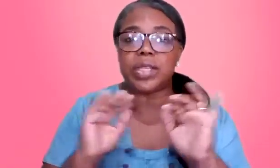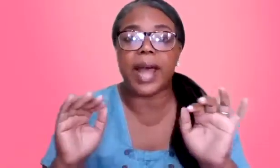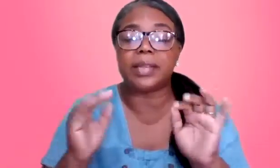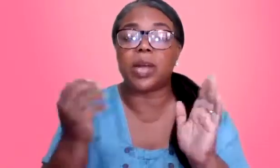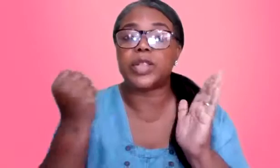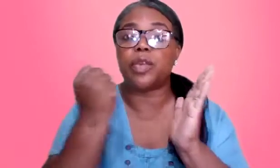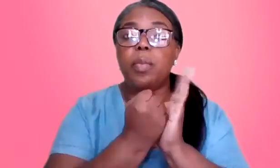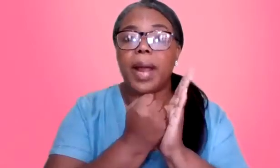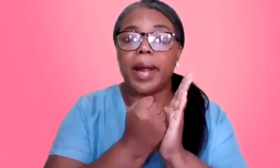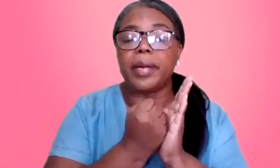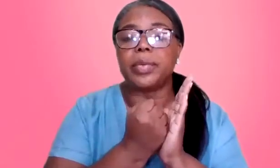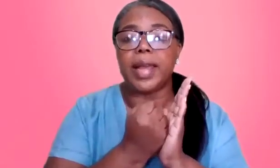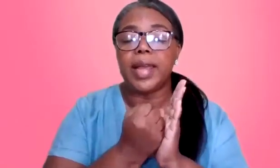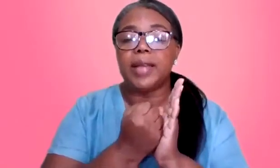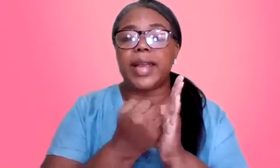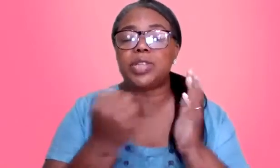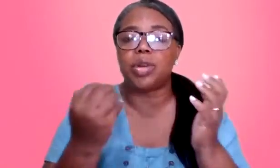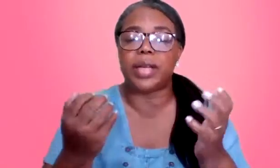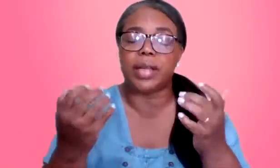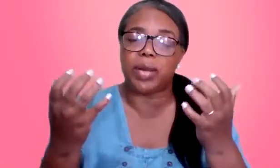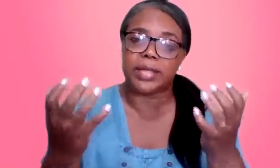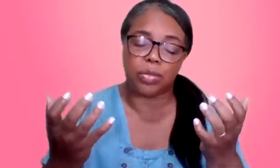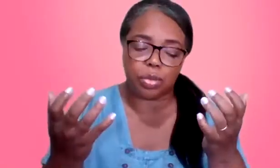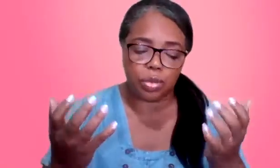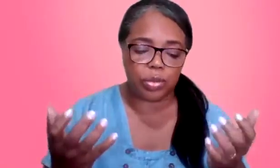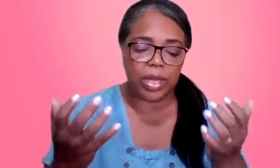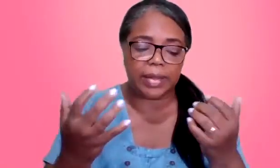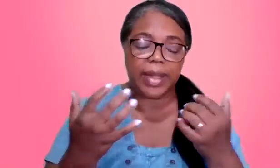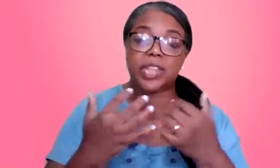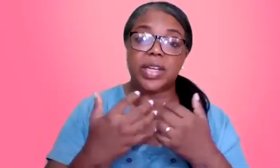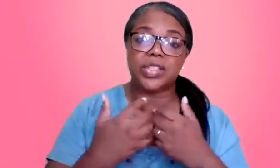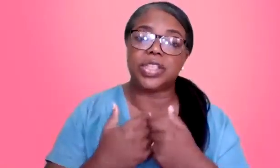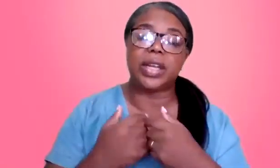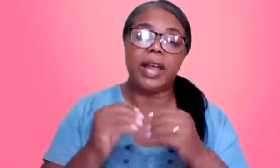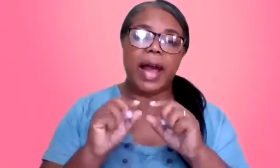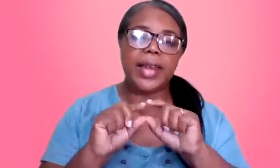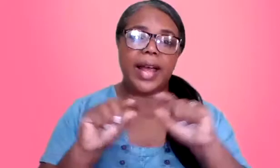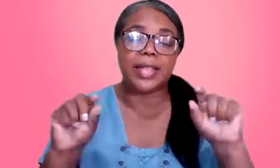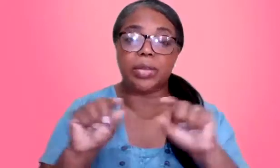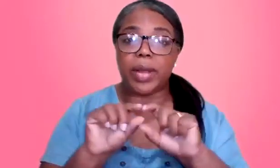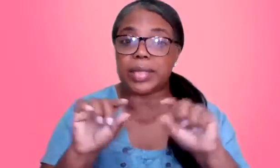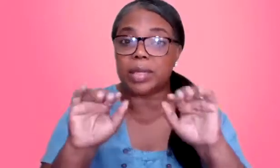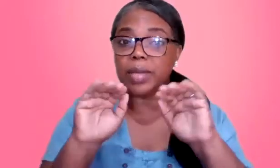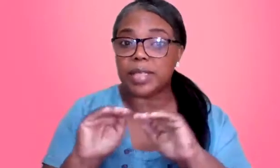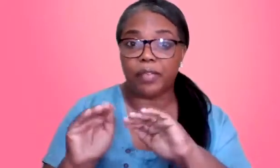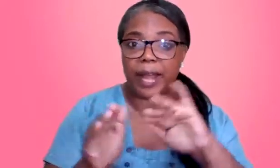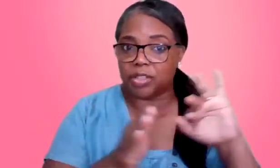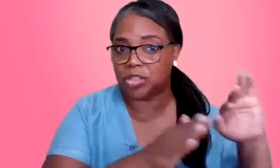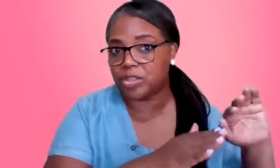nada. Então esse foi um marco, né, da história da educação dos surdos na idade antiga. Aliás, educação nem se fala, a gente tira